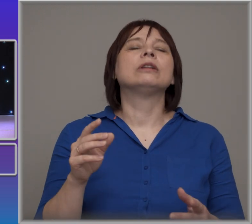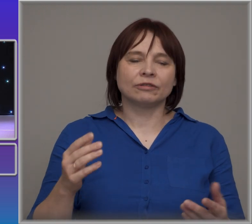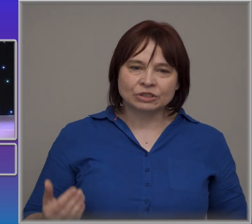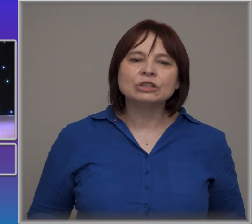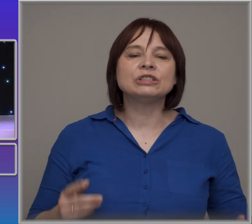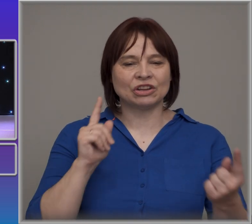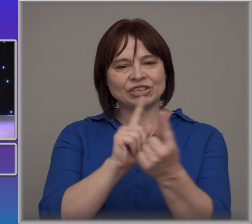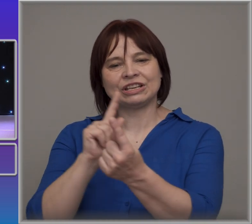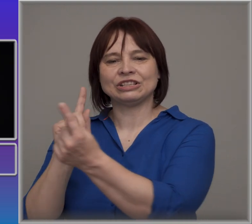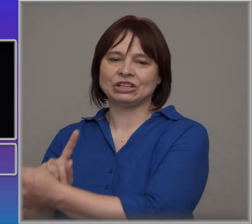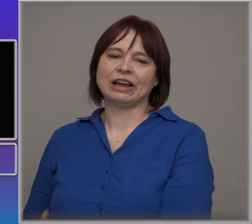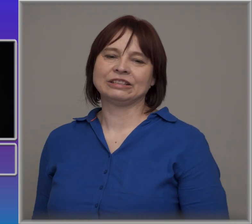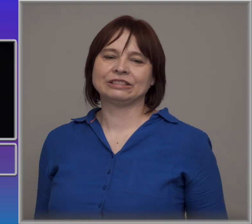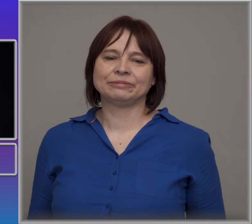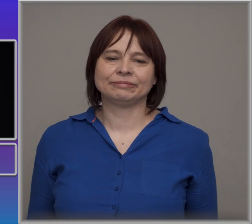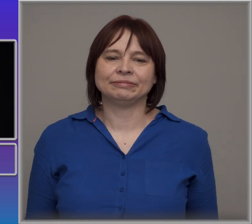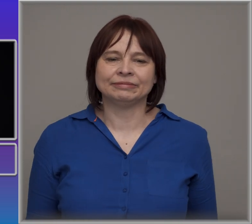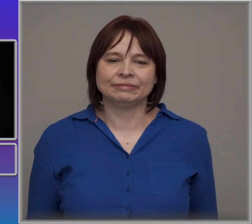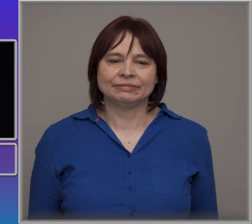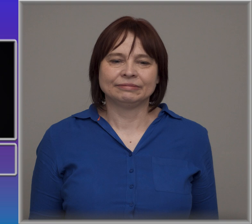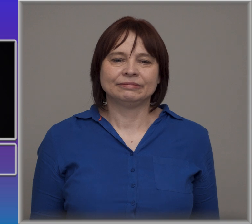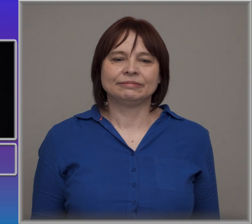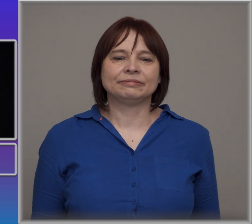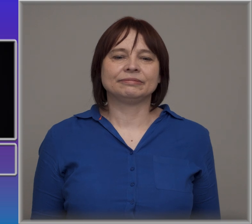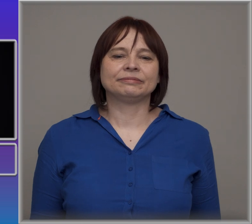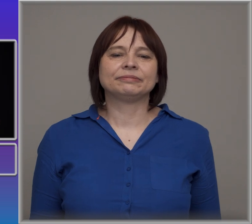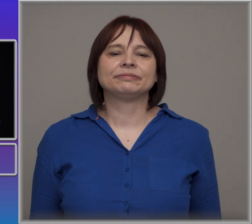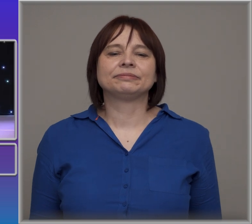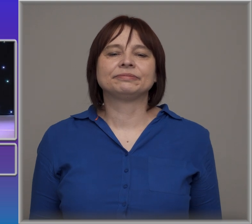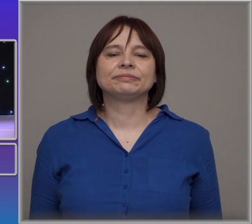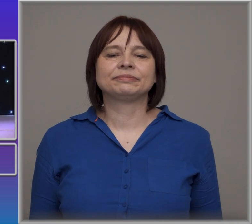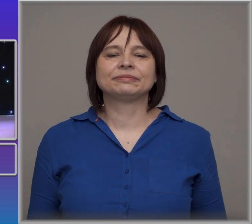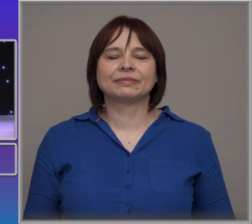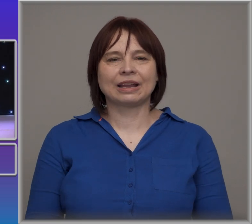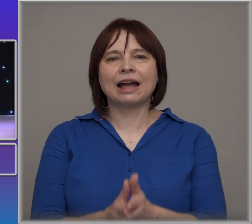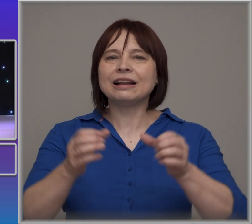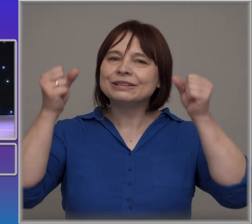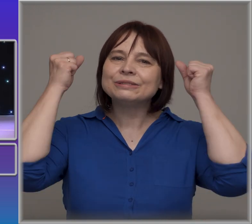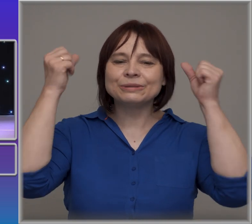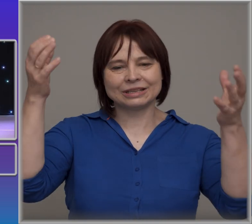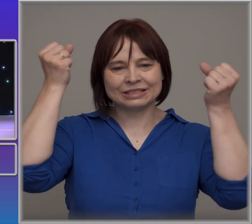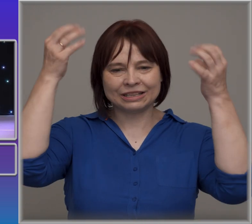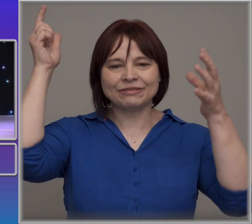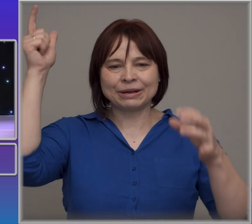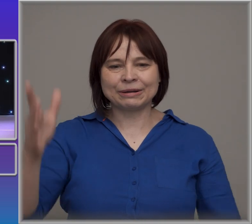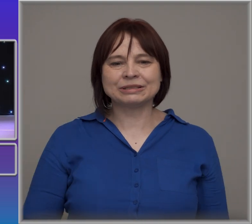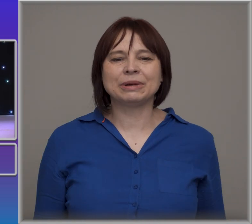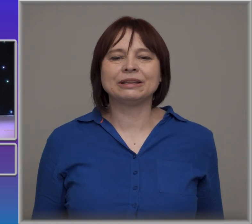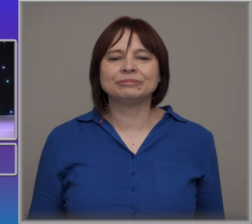мудрой вечной воли Божией. Все принимайте, как из его руки, и радость, и горе, и